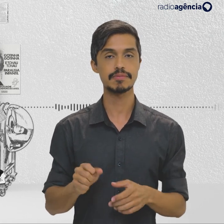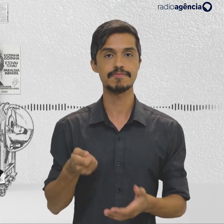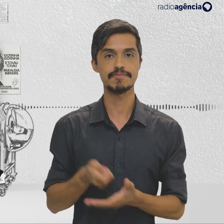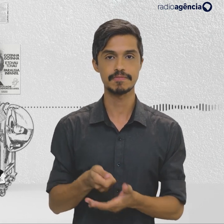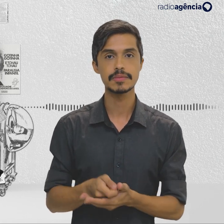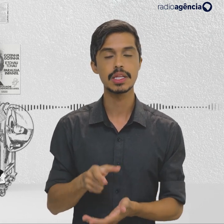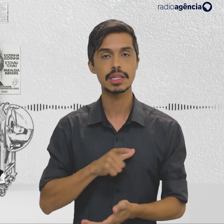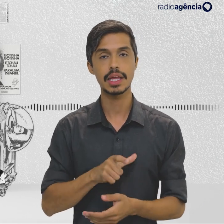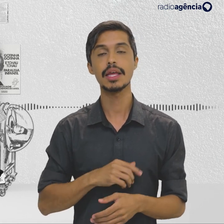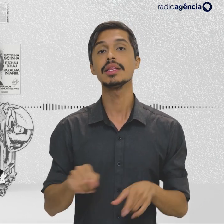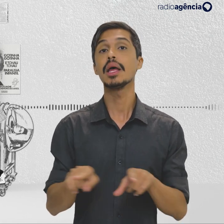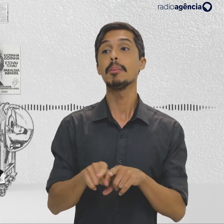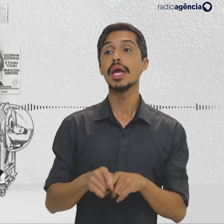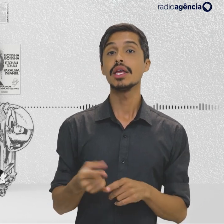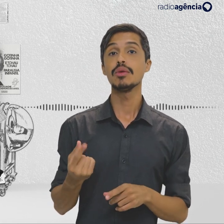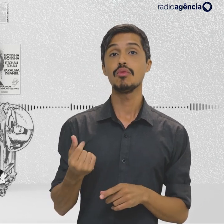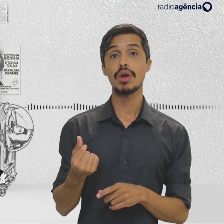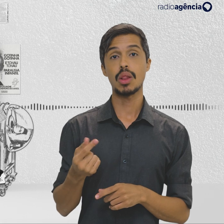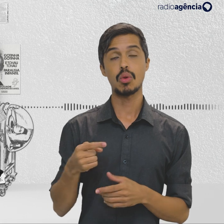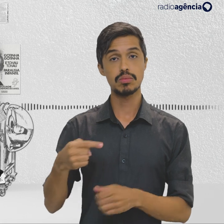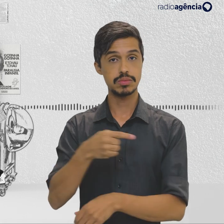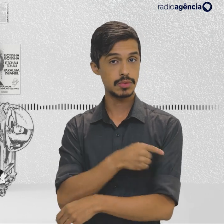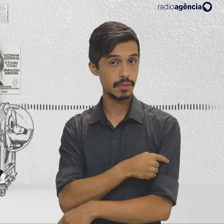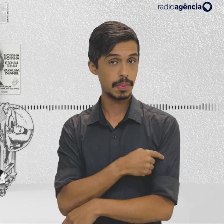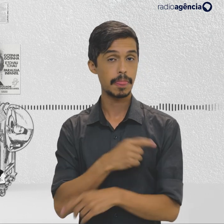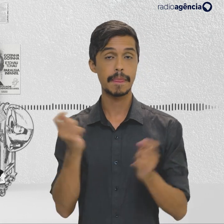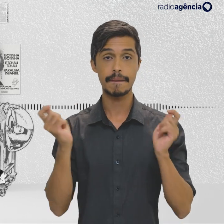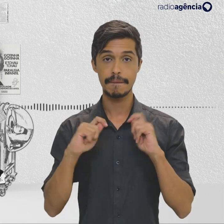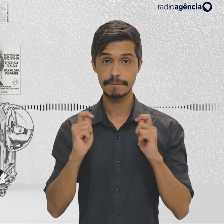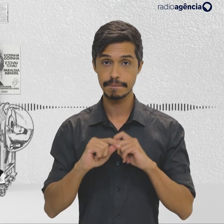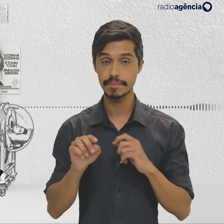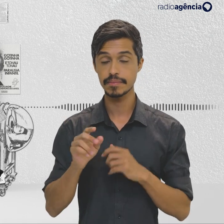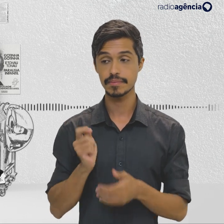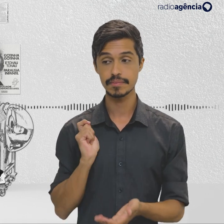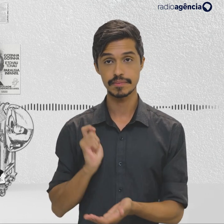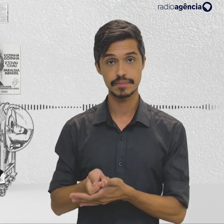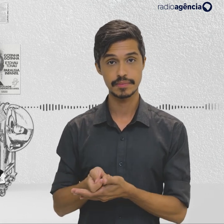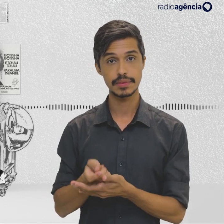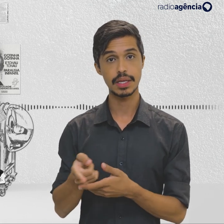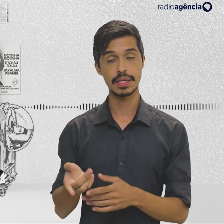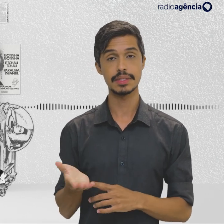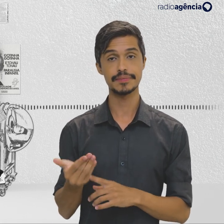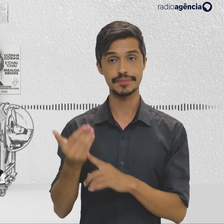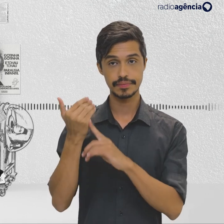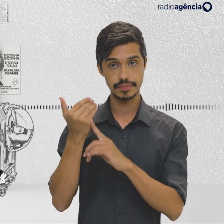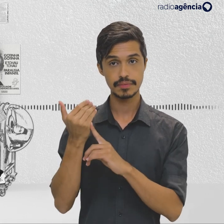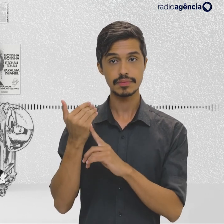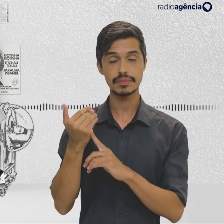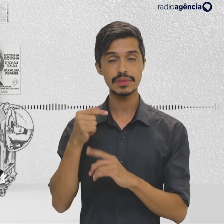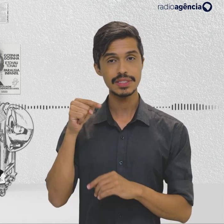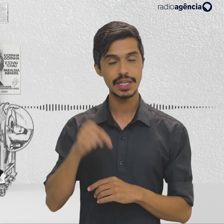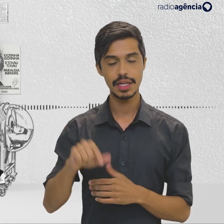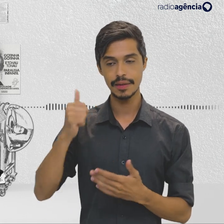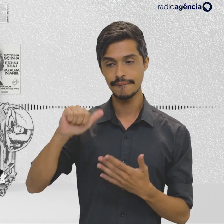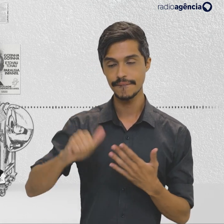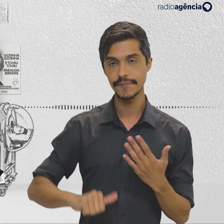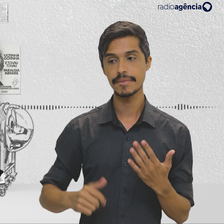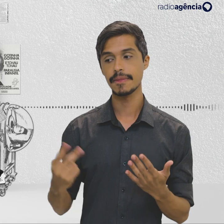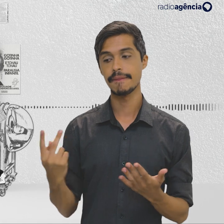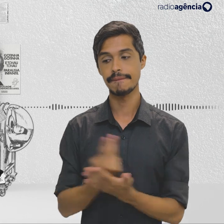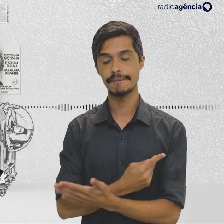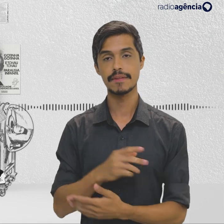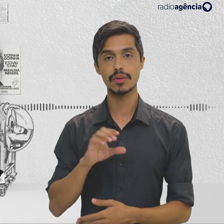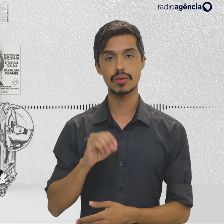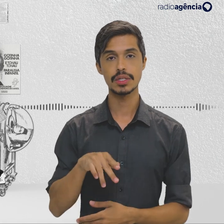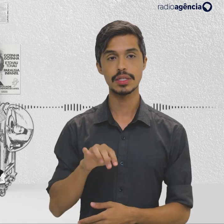e é preciso garantir preço para que seja viável a aquisição de tal tecnologia essa avaliação